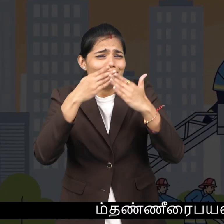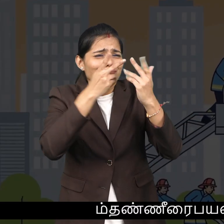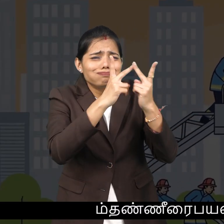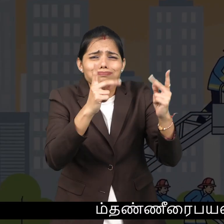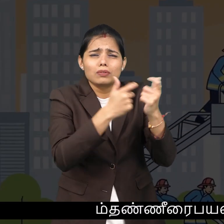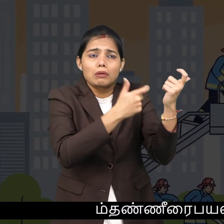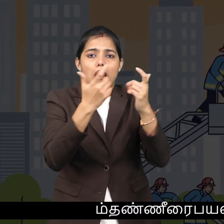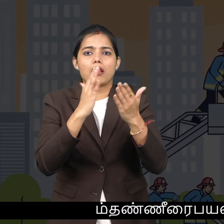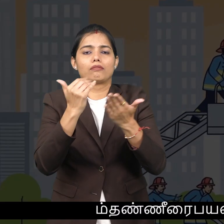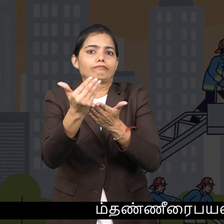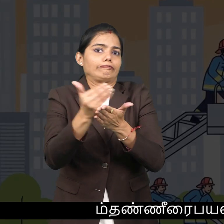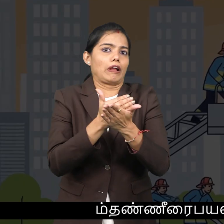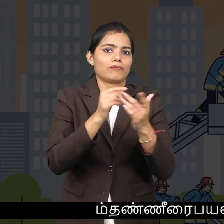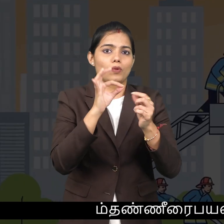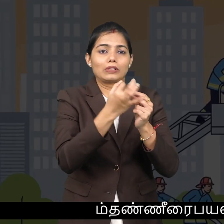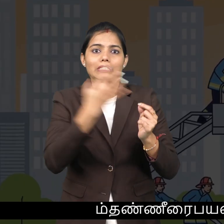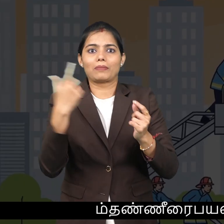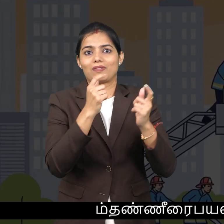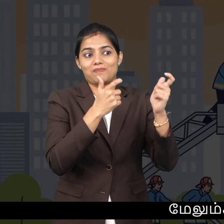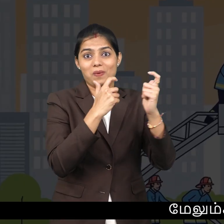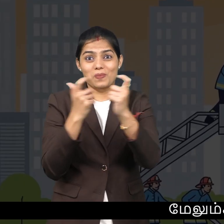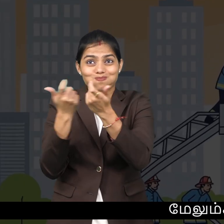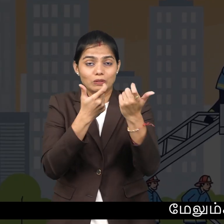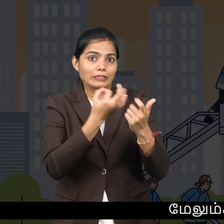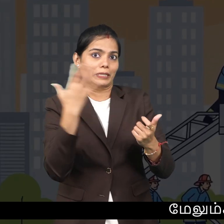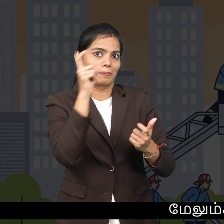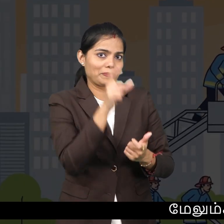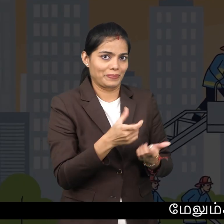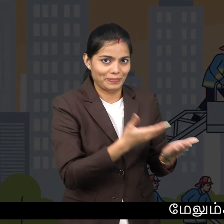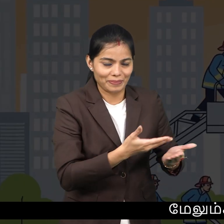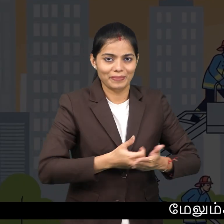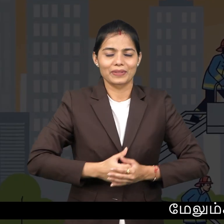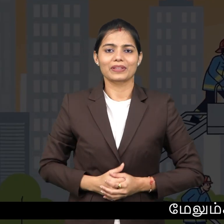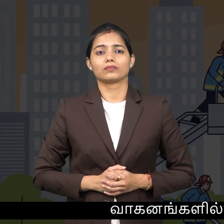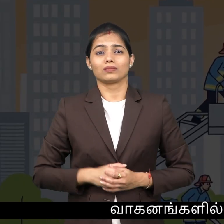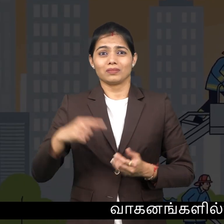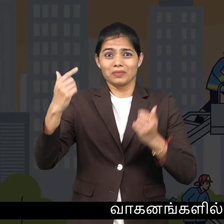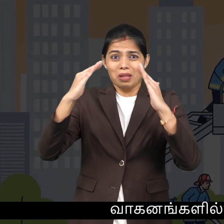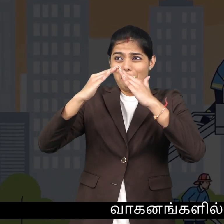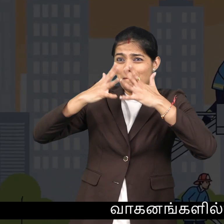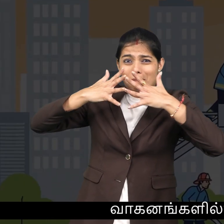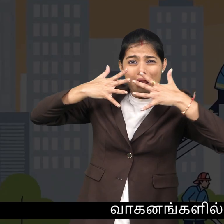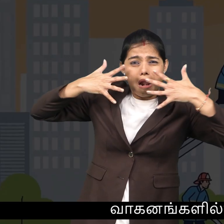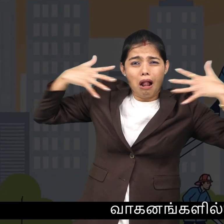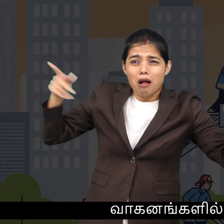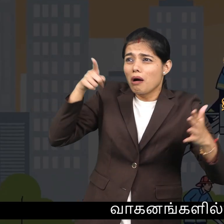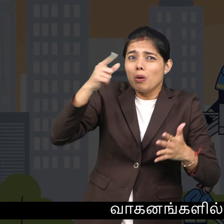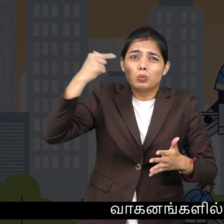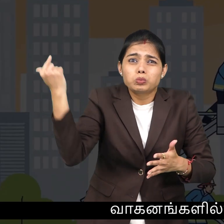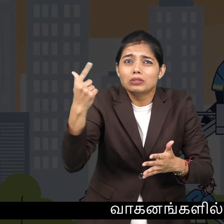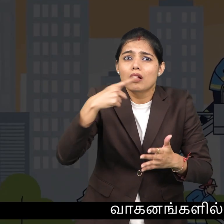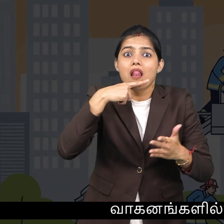மற்றும் தண்ணீரை பயன்படுத்தி தீயை அணைப்பார்கள். மேலும் கட்டிடங்களில் அல்லது வாகனங்களில்